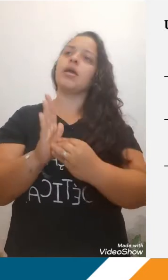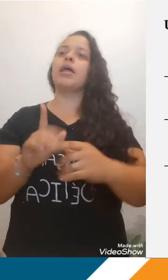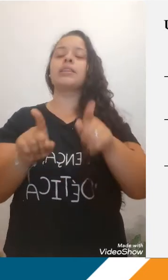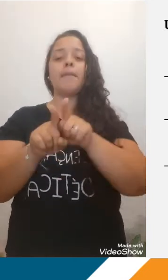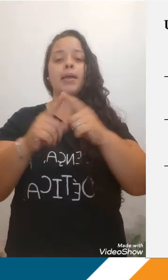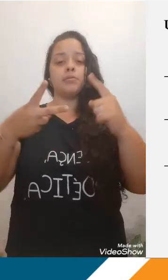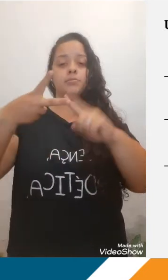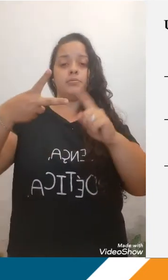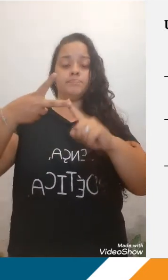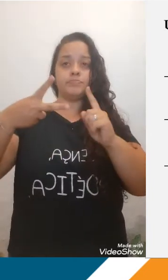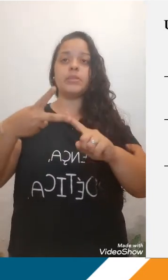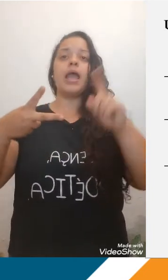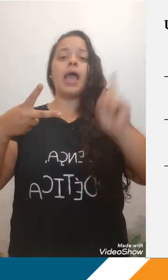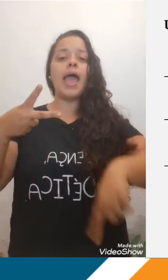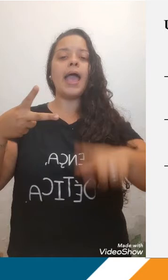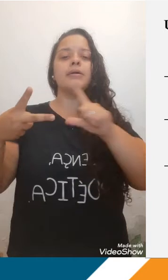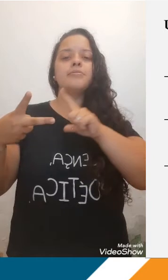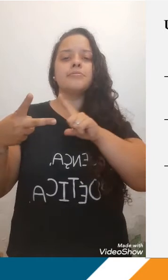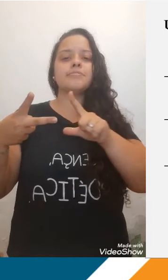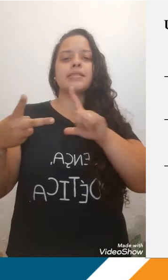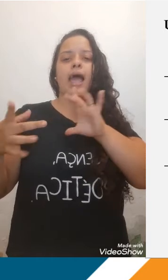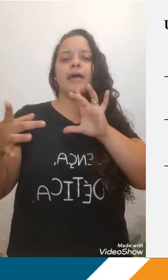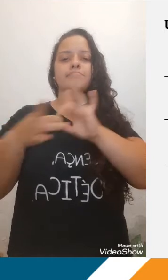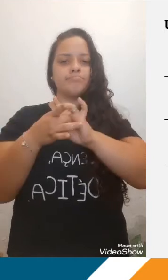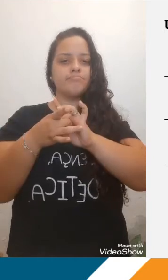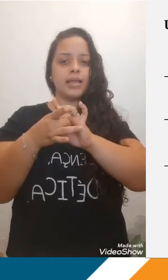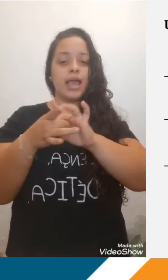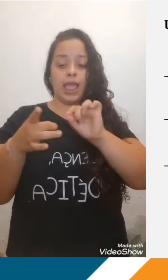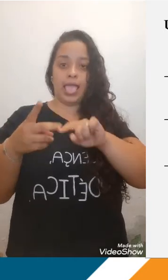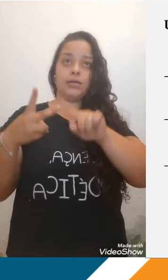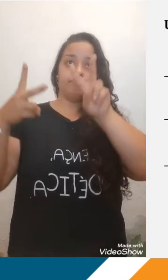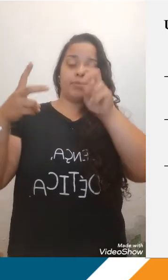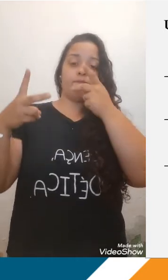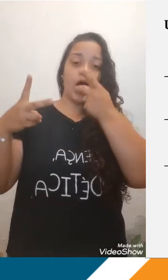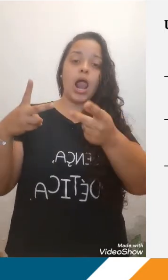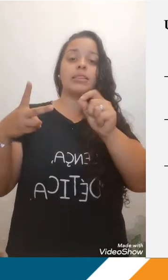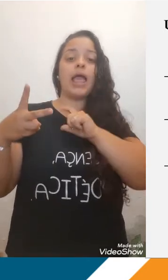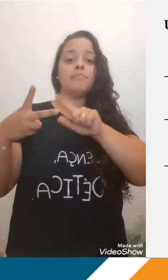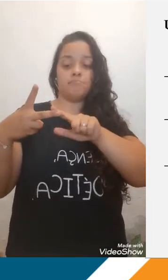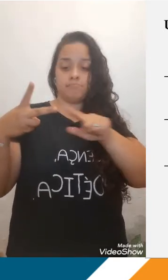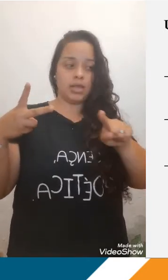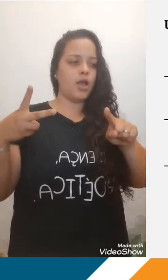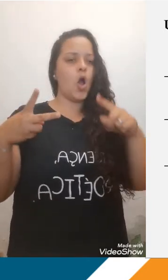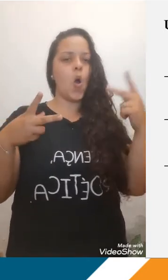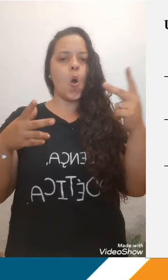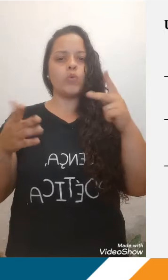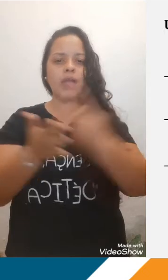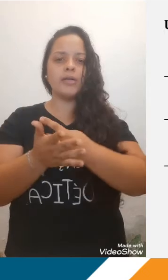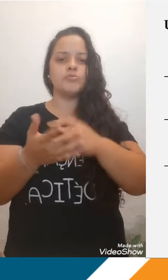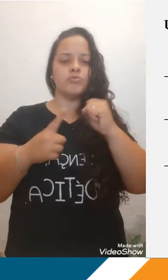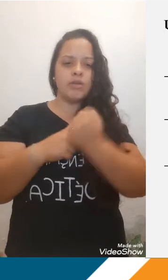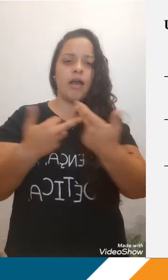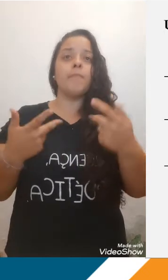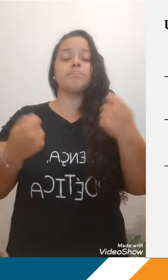que esses elementos estão associados de alguma forma ao tema proposto. É o caso de alunos que